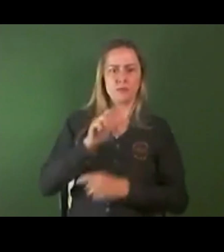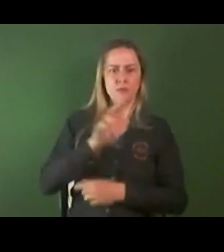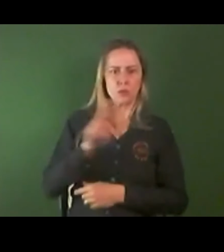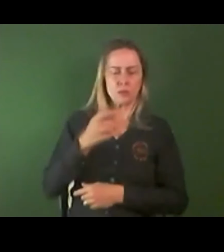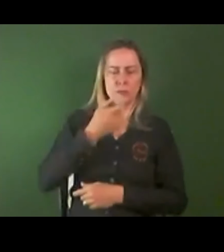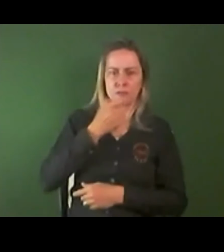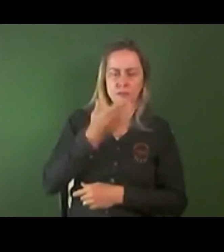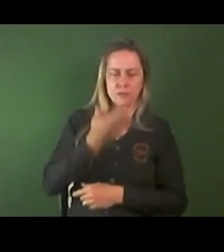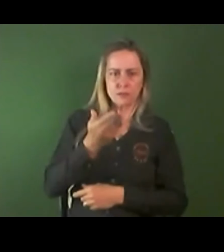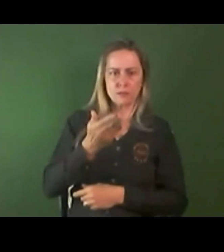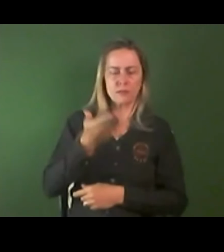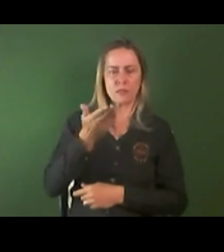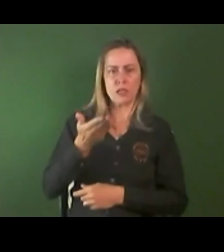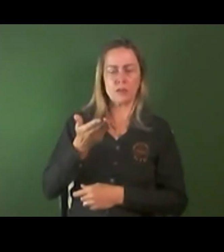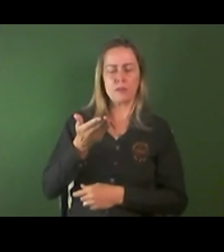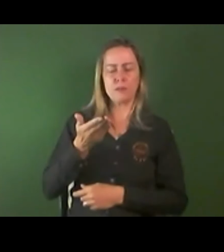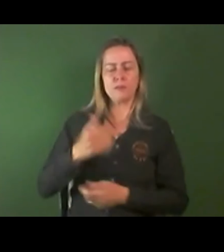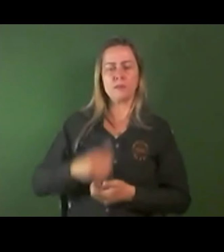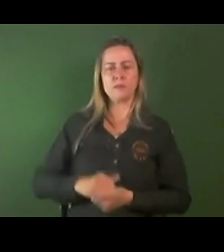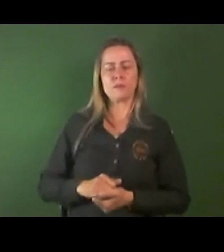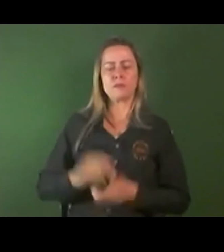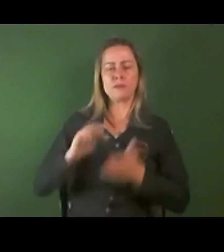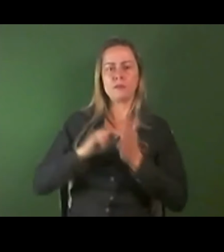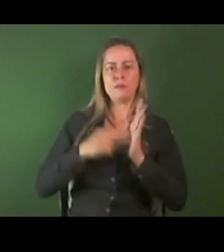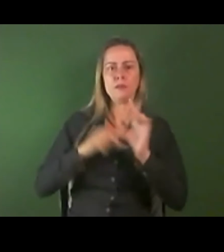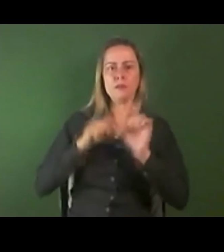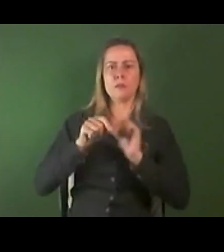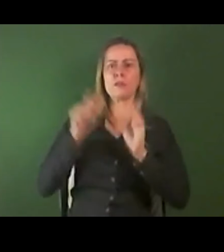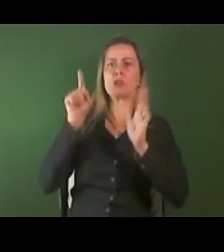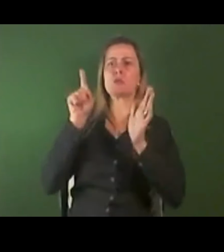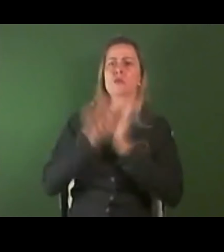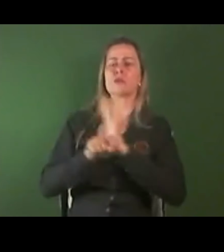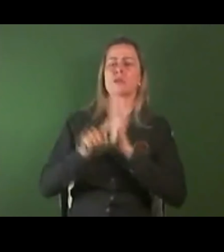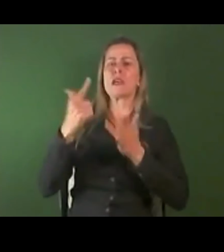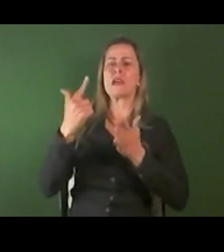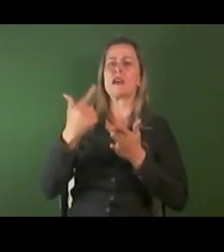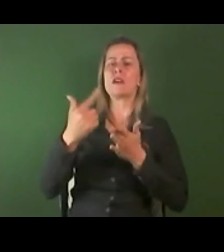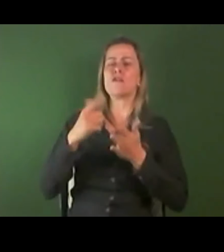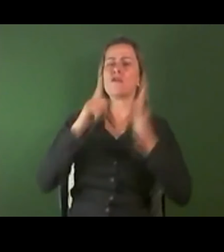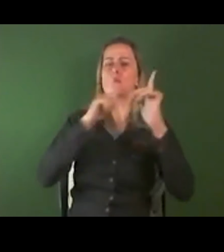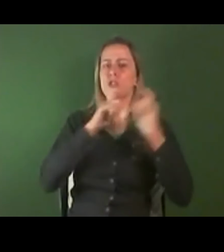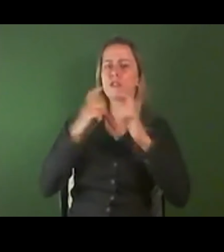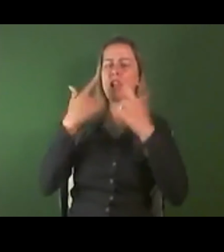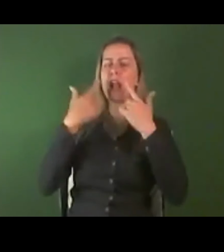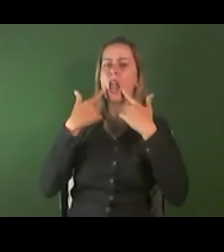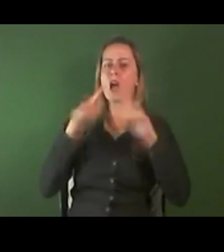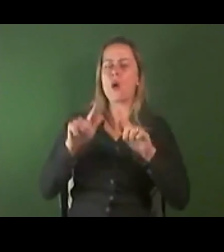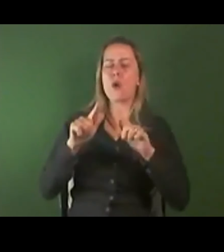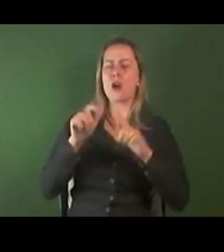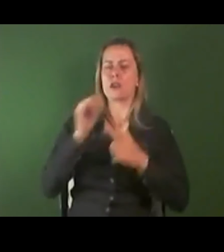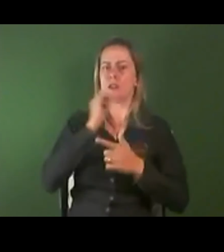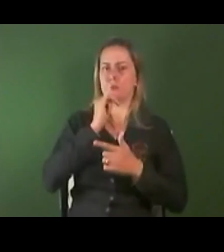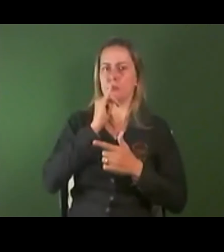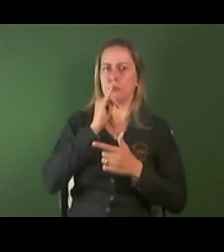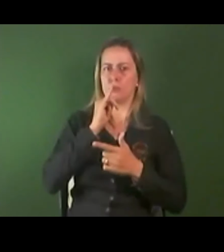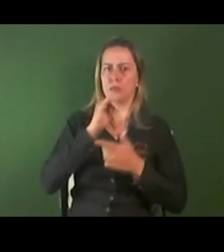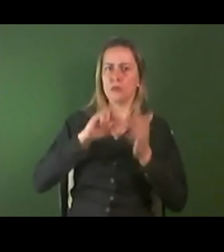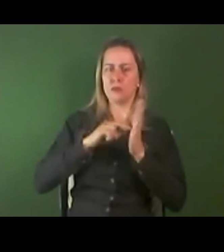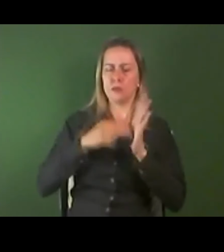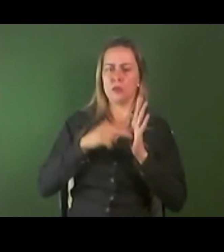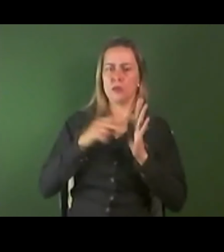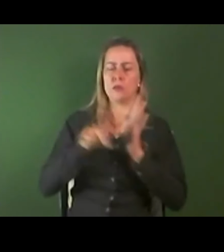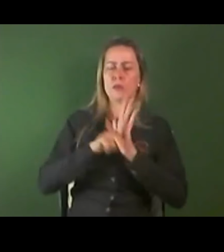né? Ele está questionando a fotografia enquanto linguagem, ele está colocando a fotografia num sentido de que é